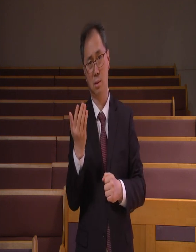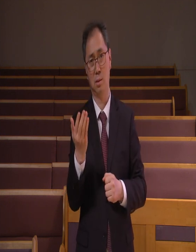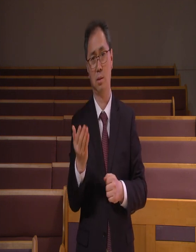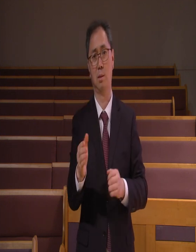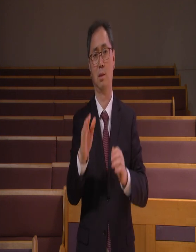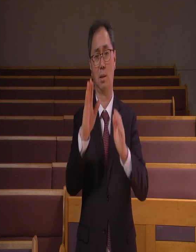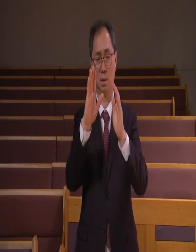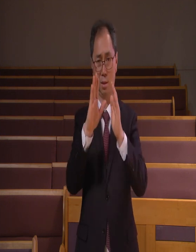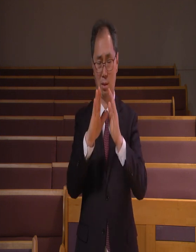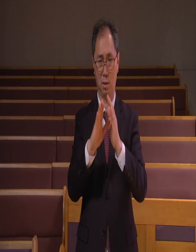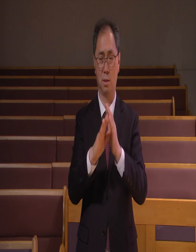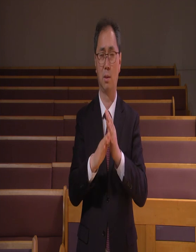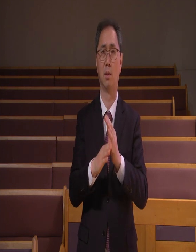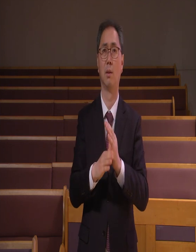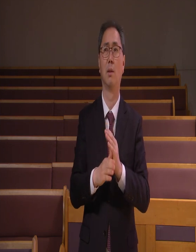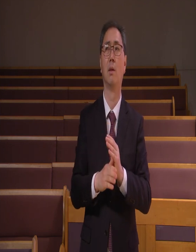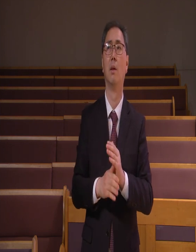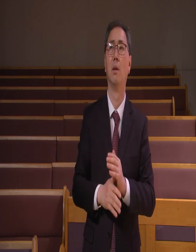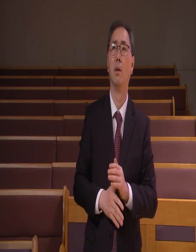있었는가